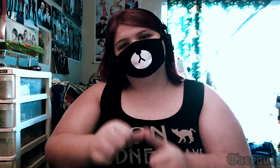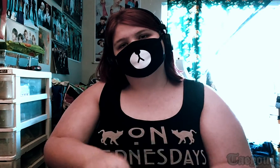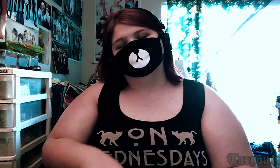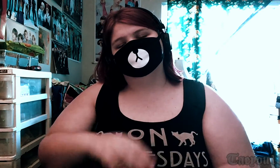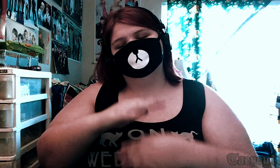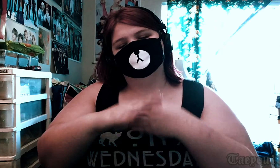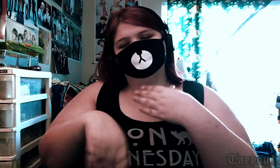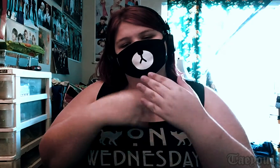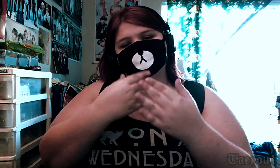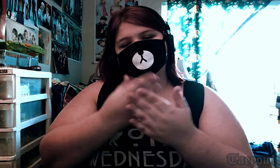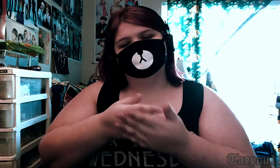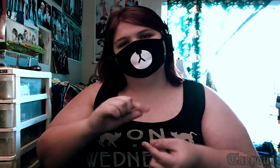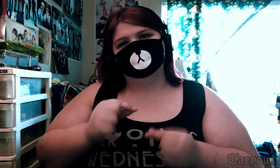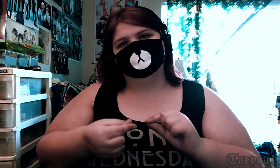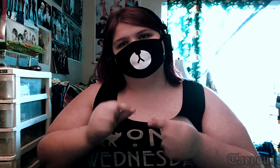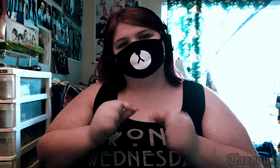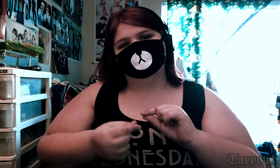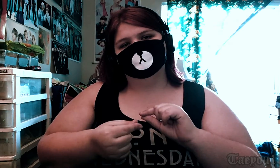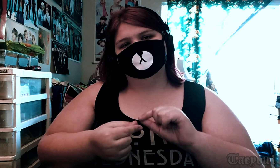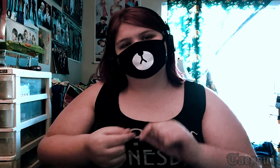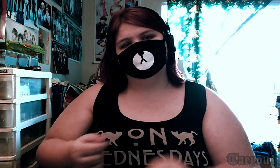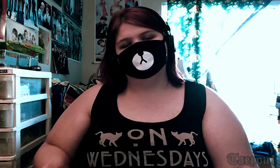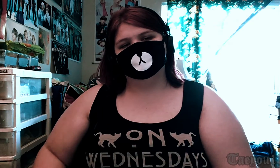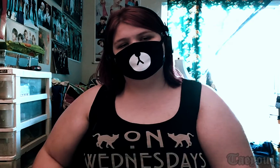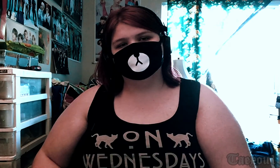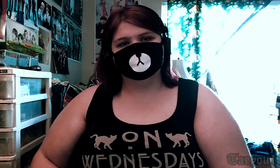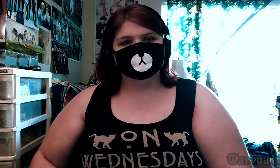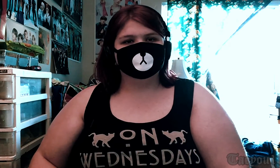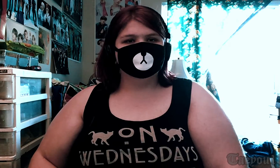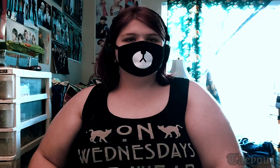아픔 다 기억할 것 같아서